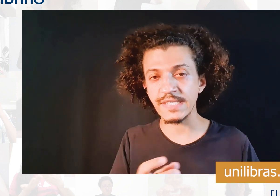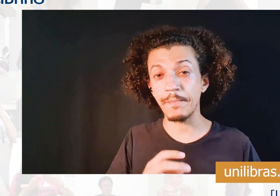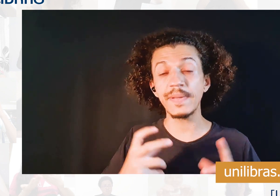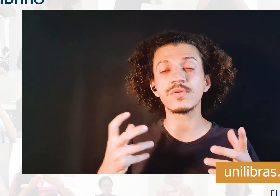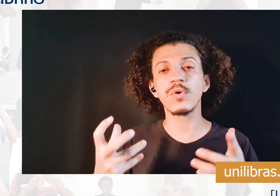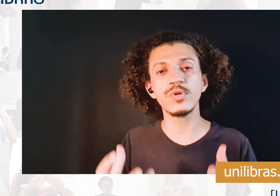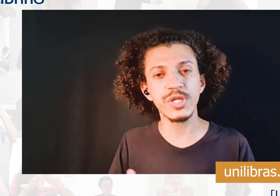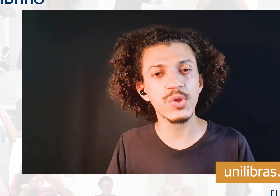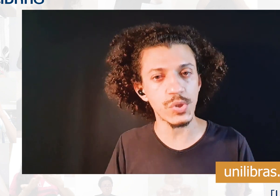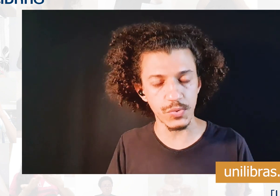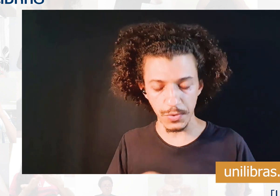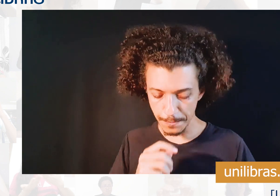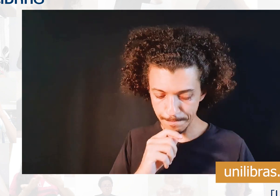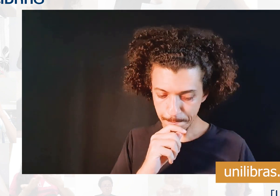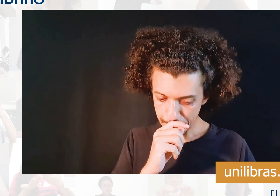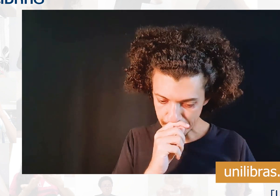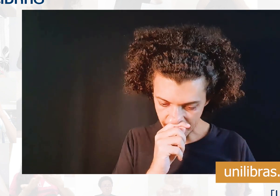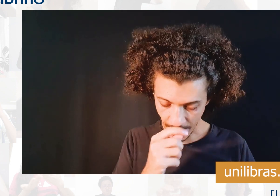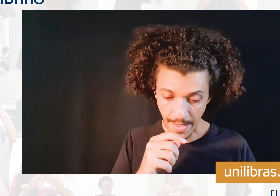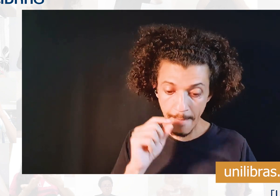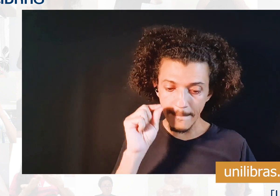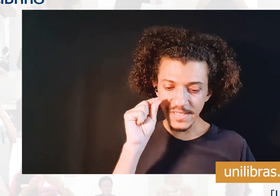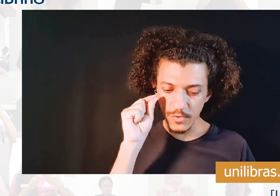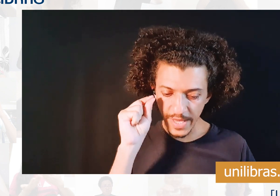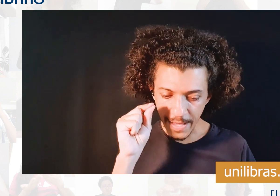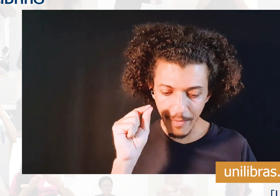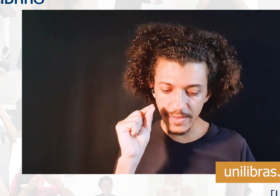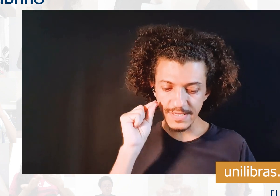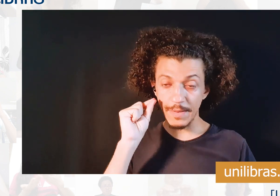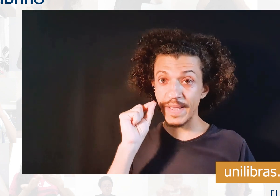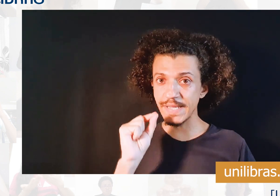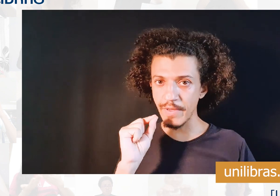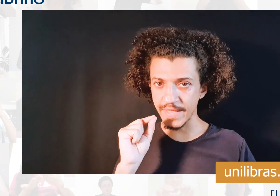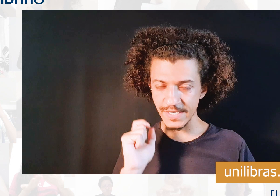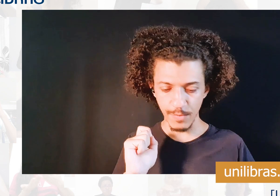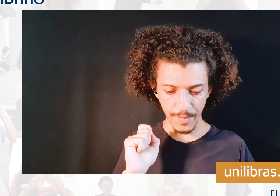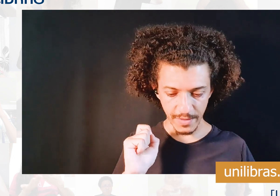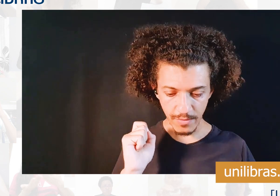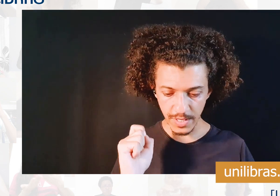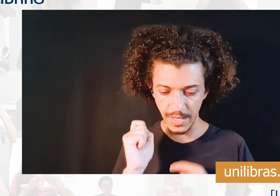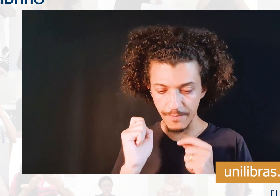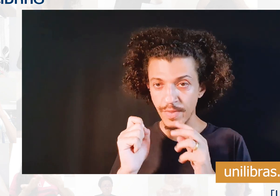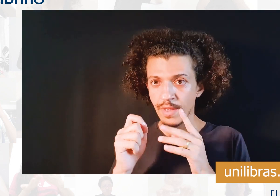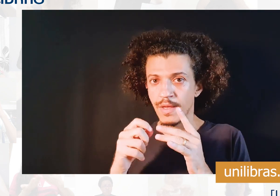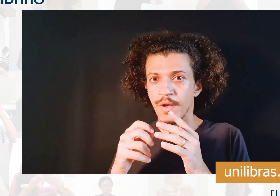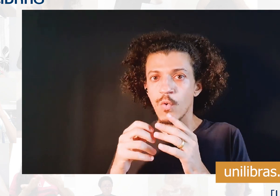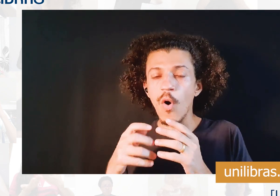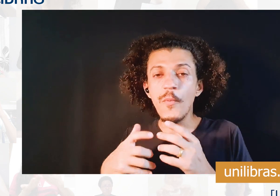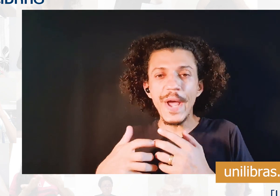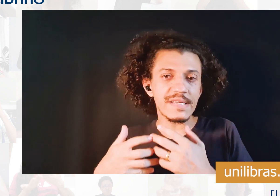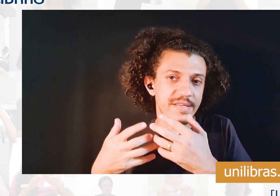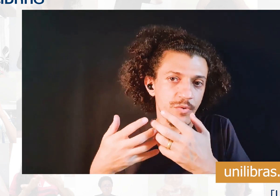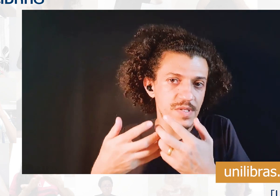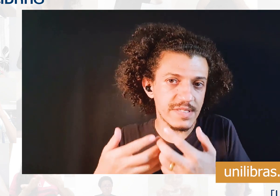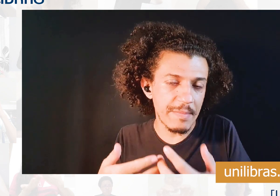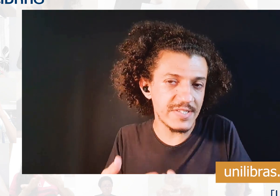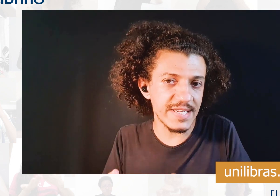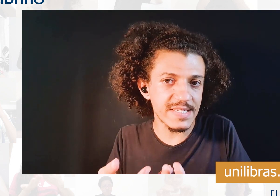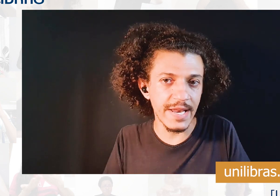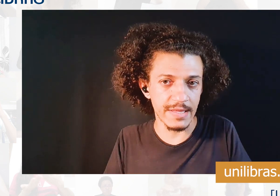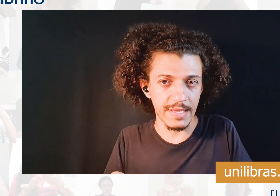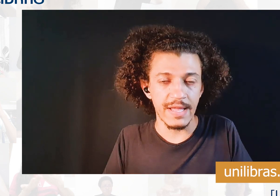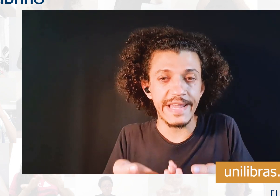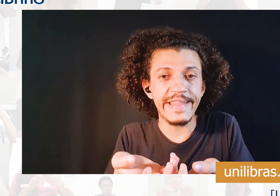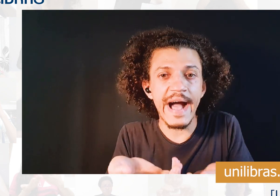surdo, dessa psicologia do surdo. Mas o que é importante você perceber aqui nesse momento? Que, como esse aqui é um sistema